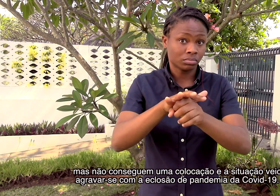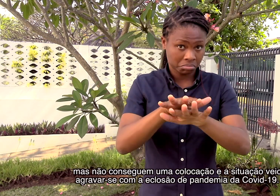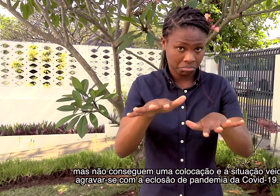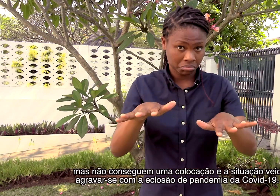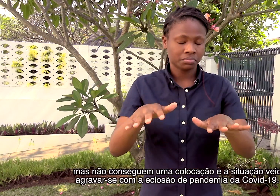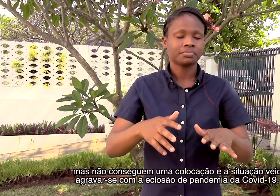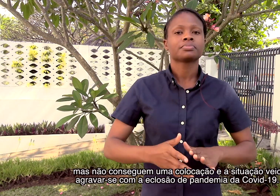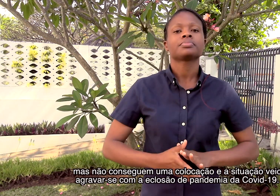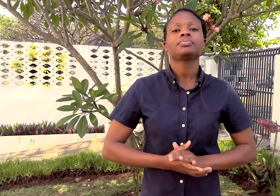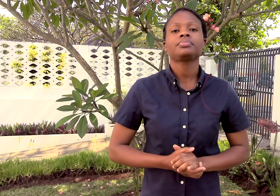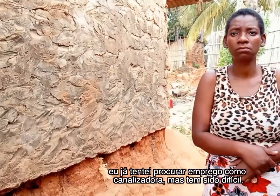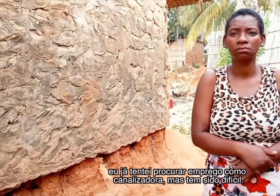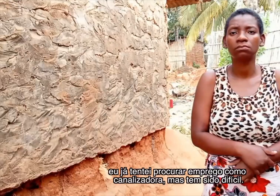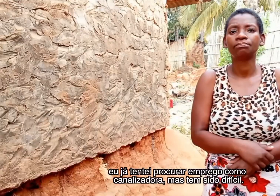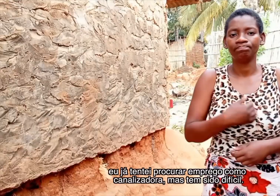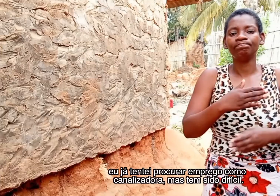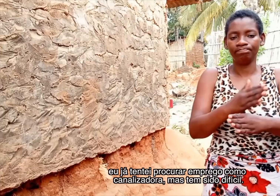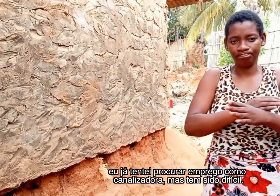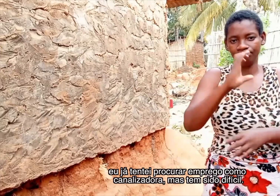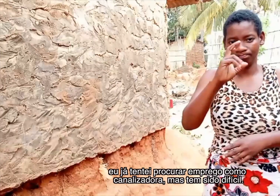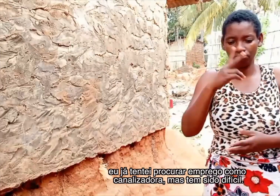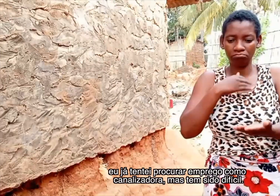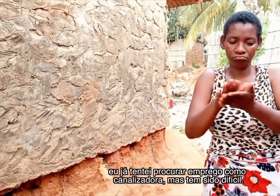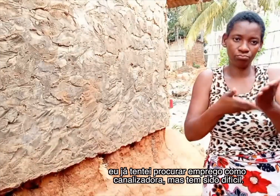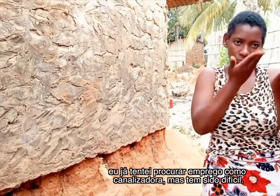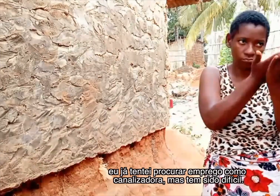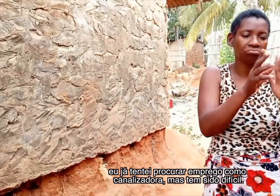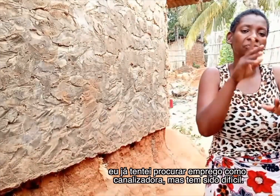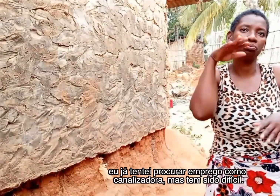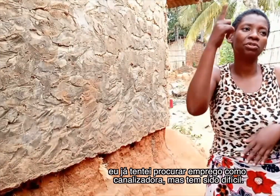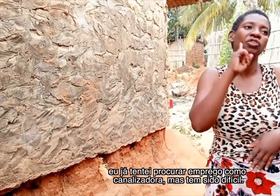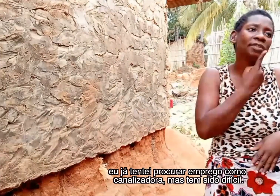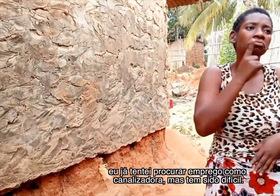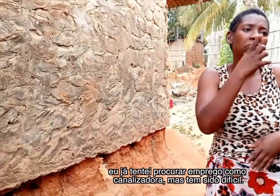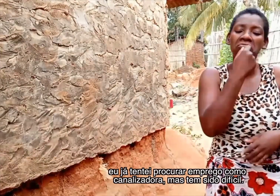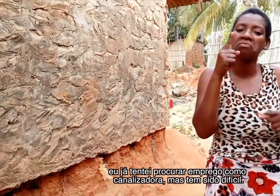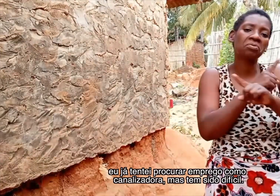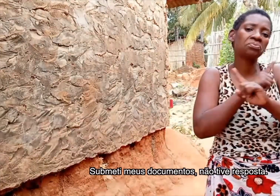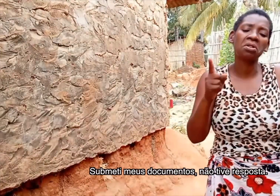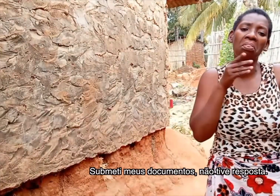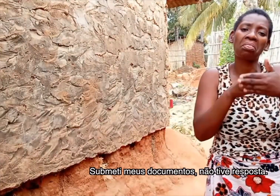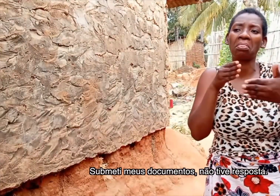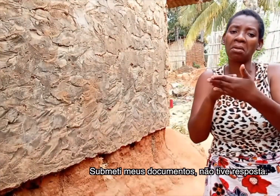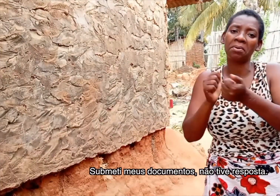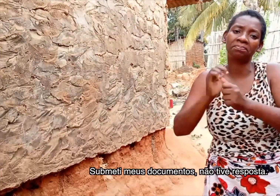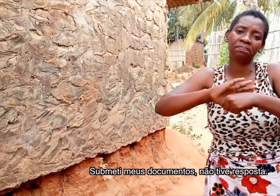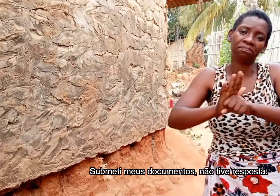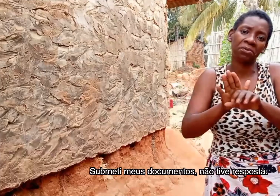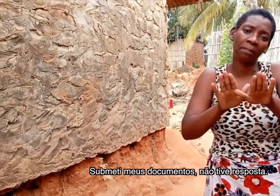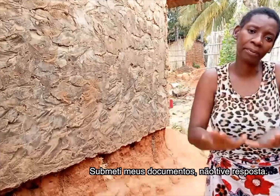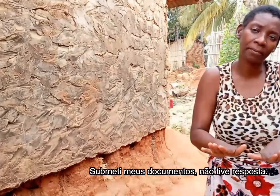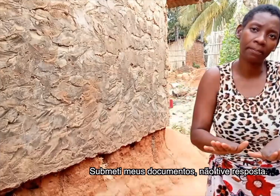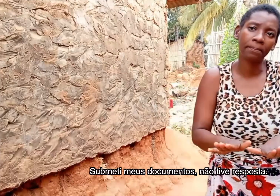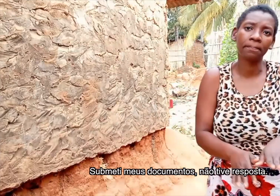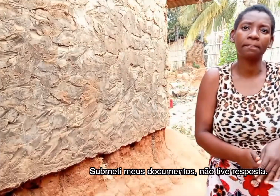da pandemia da Covid-19. Eu já tentei procurar emprego como canalizadora, mas tem sido difícil. Submeti